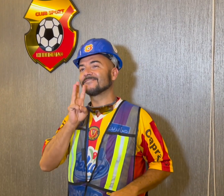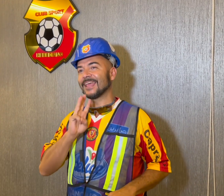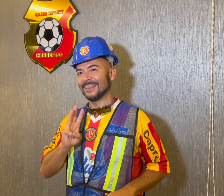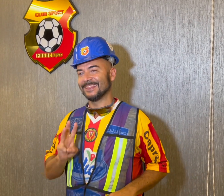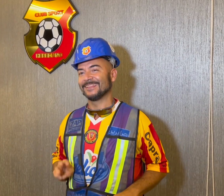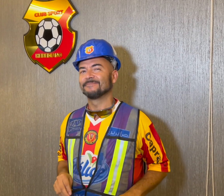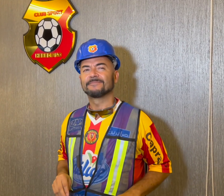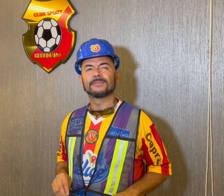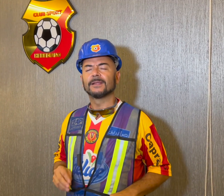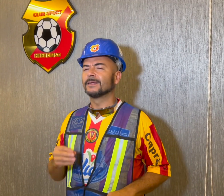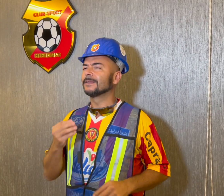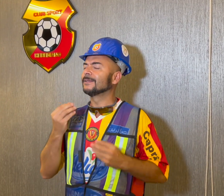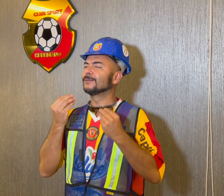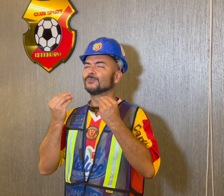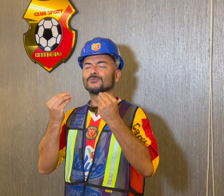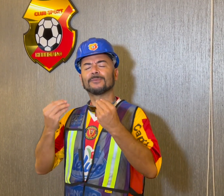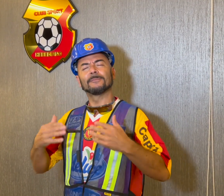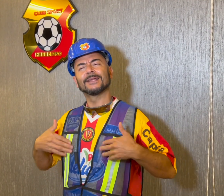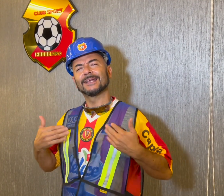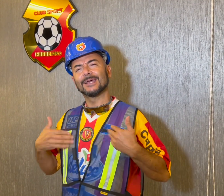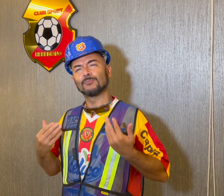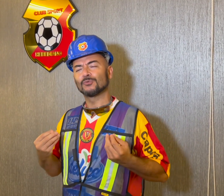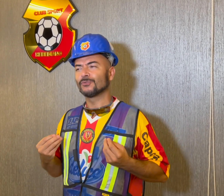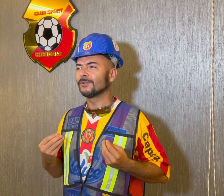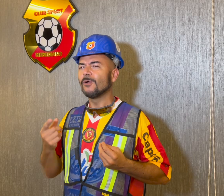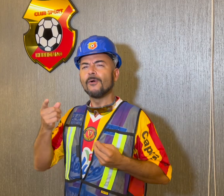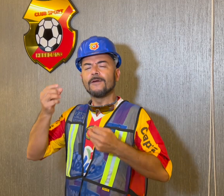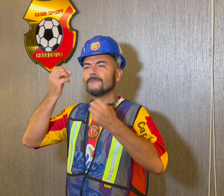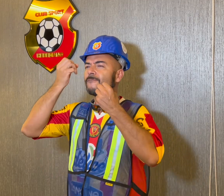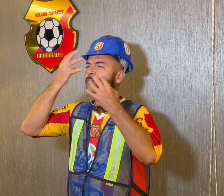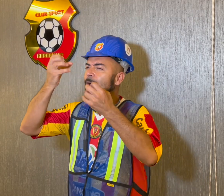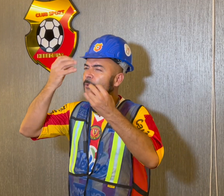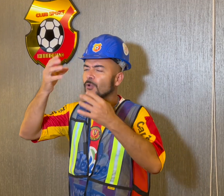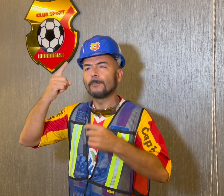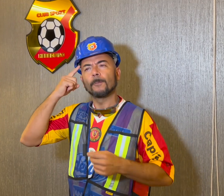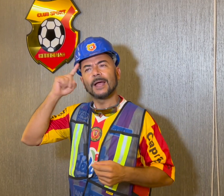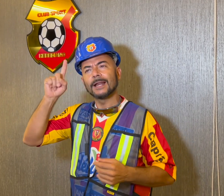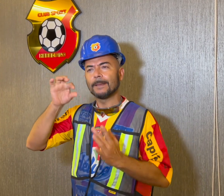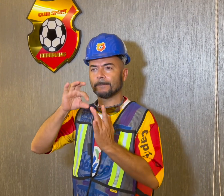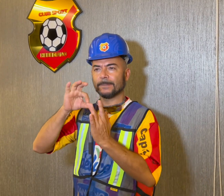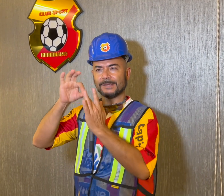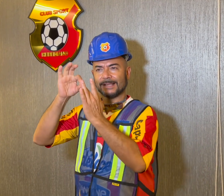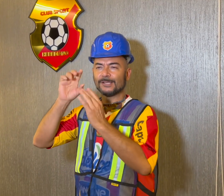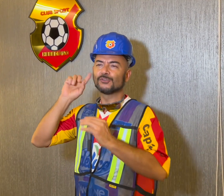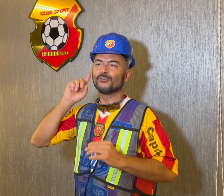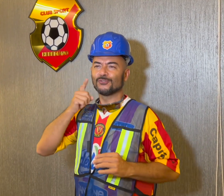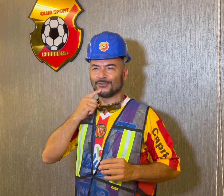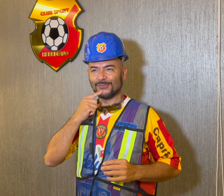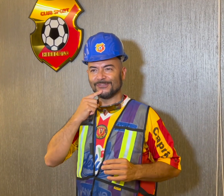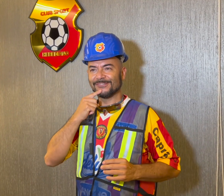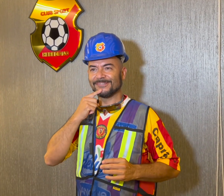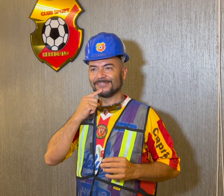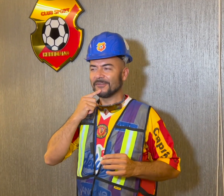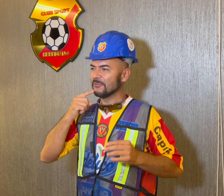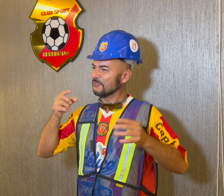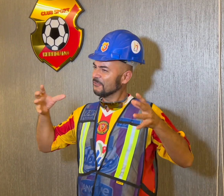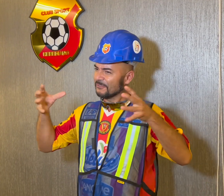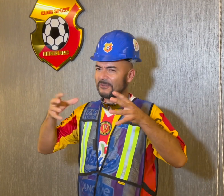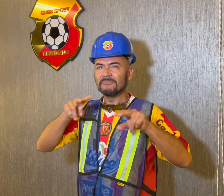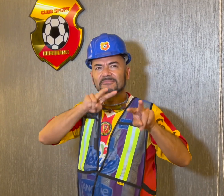Mi nombre es Wilfred y esta es mi seña. Estoy muy emocionada por esta oportunidad tan especial que se le da a la